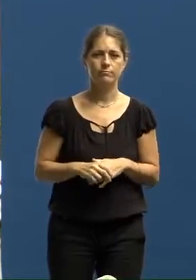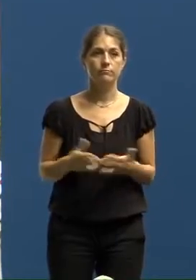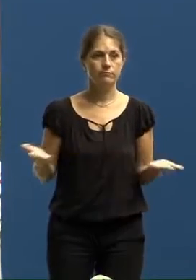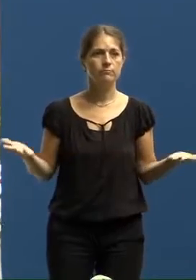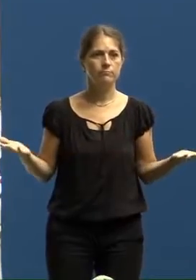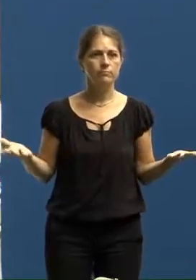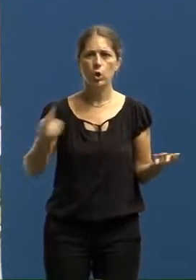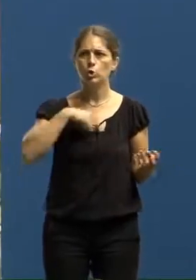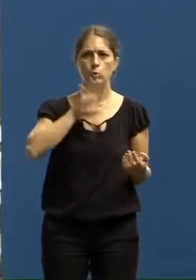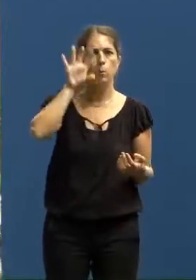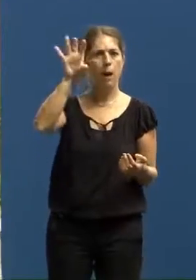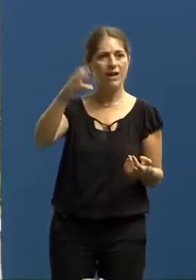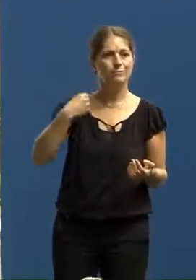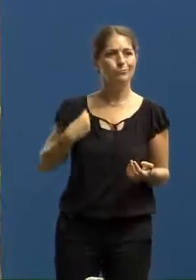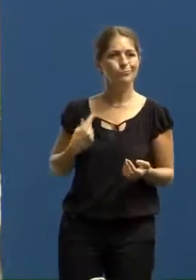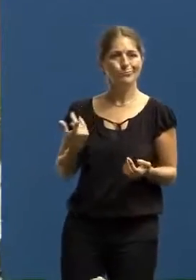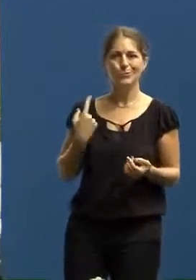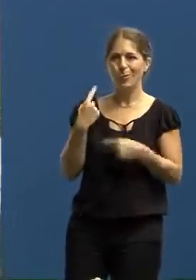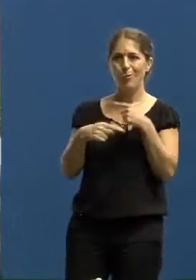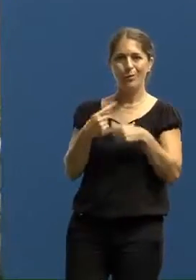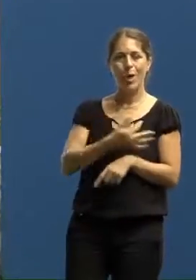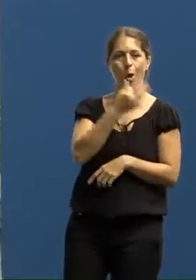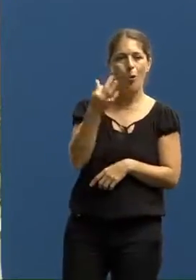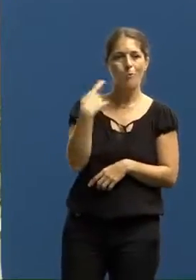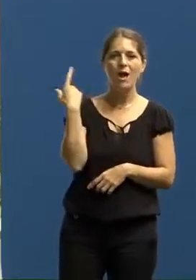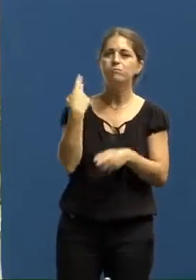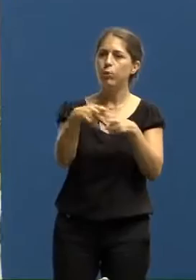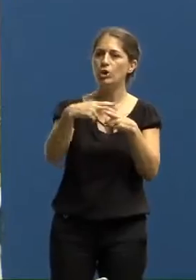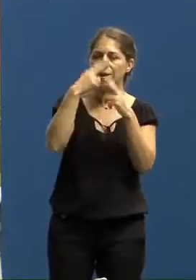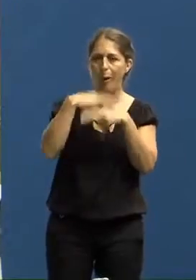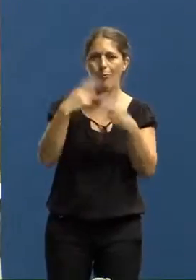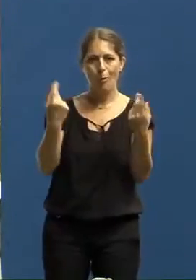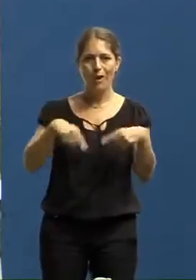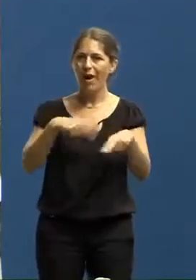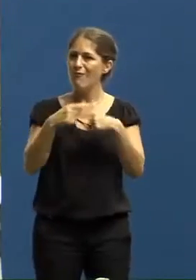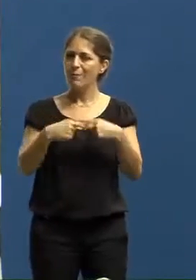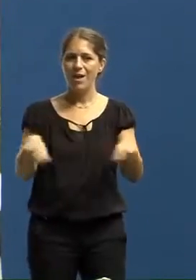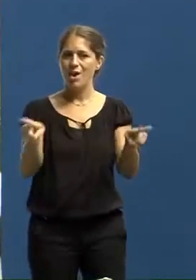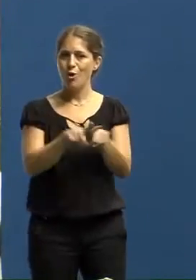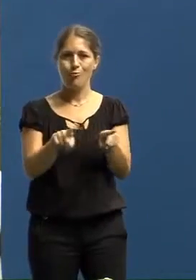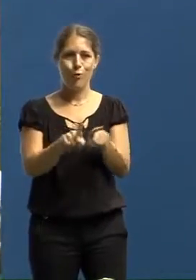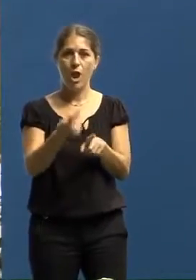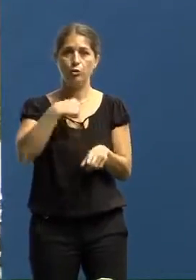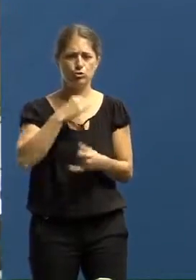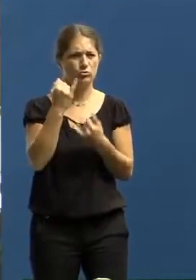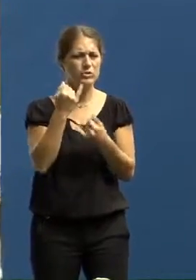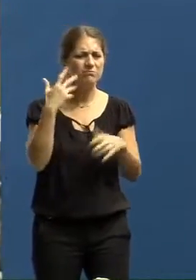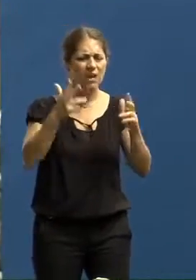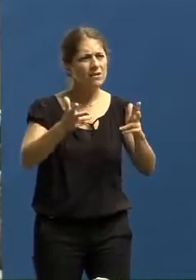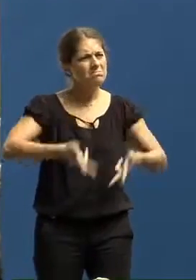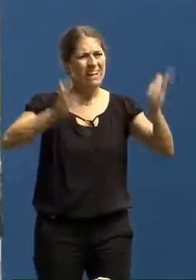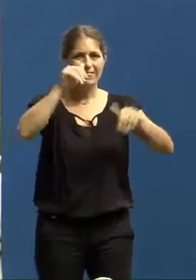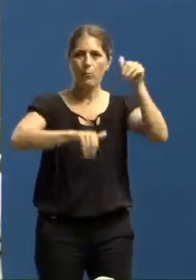Eso é para o noso país, eso é para nos Galicia e iso é para a nosa política pública a partir do día 25. E estamos comprometidos ca democracia e